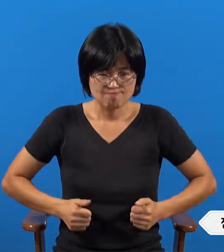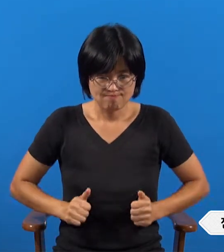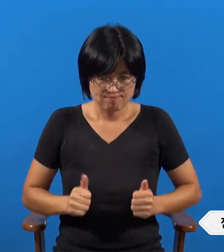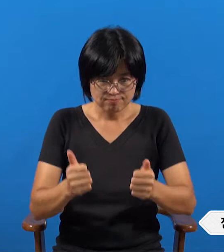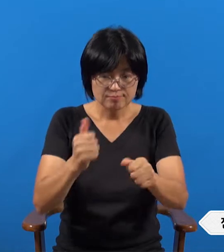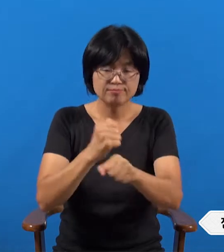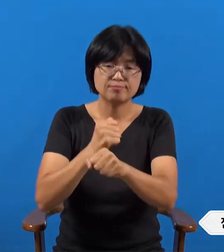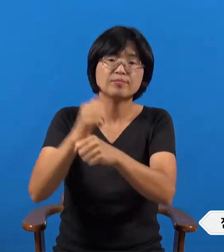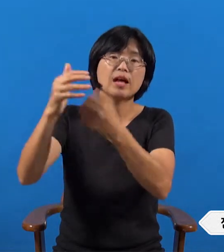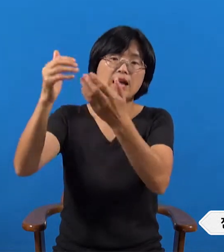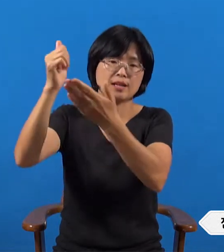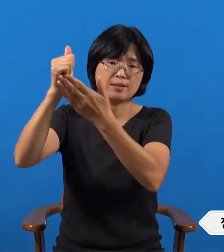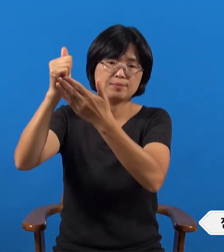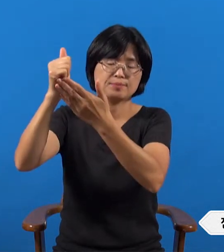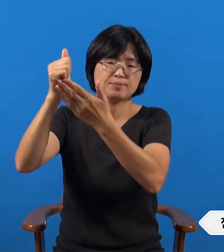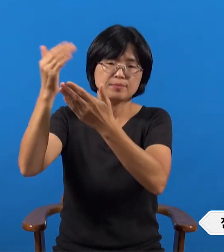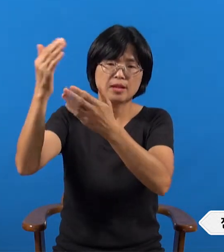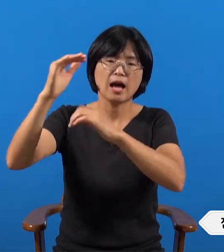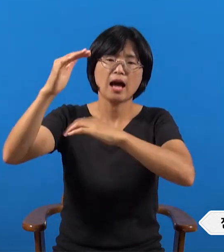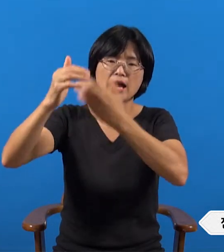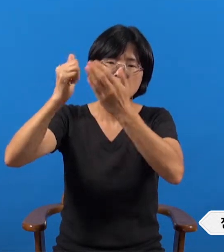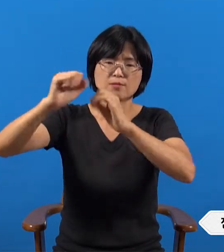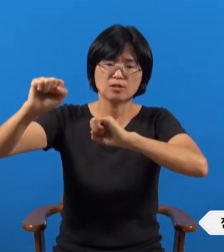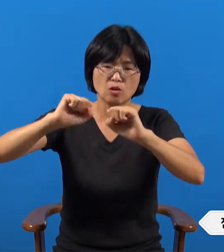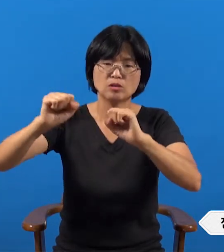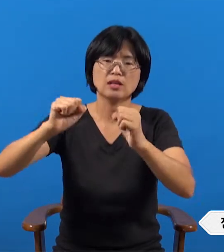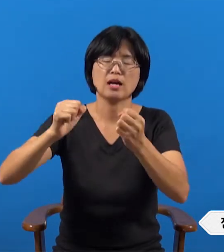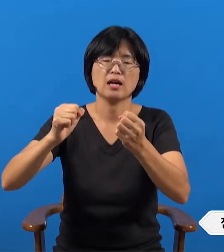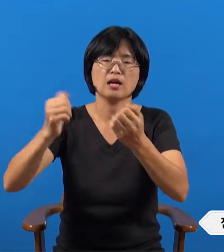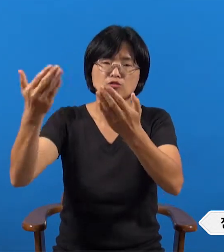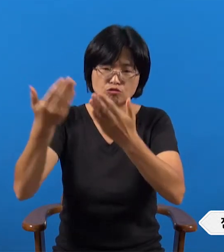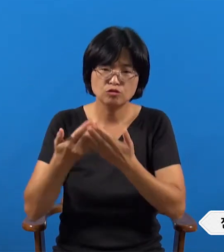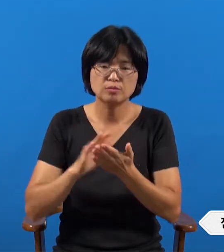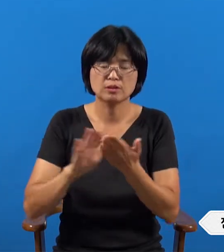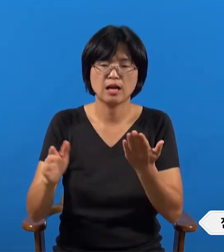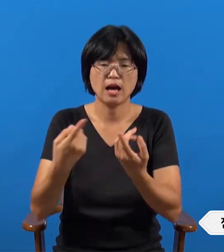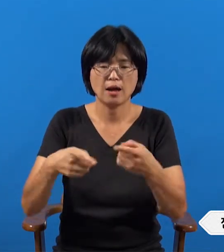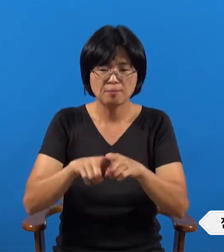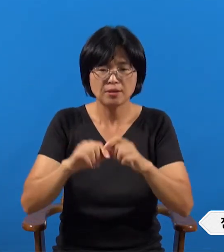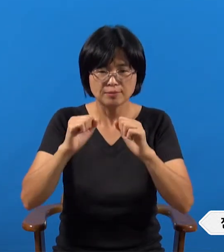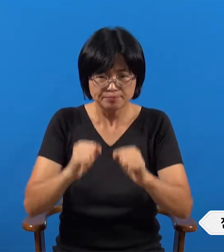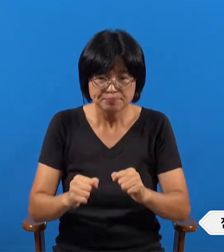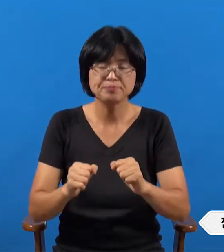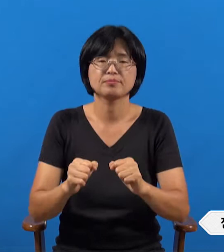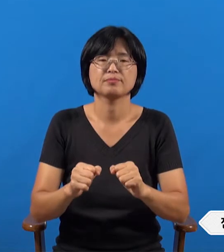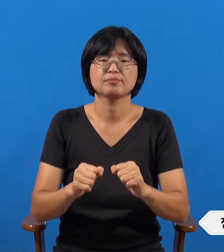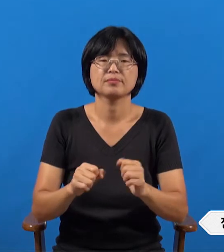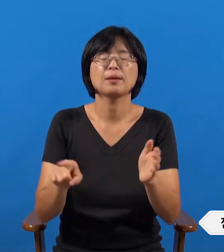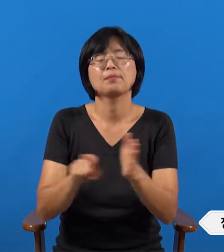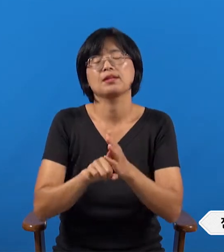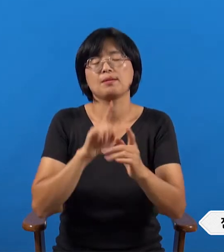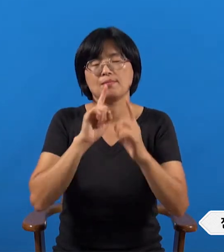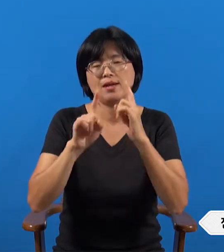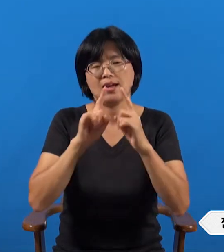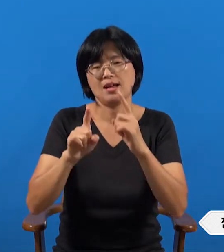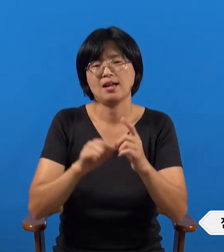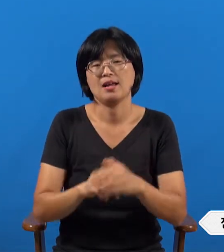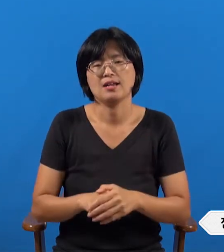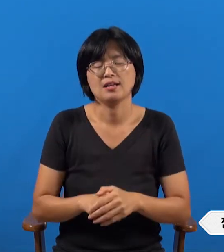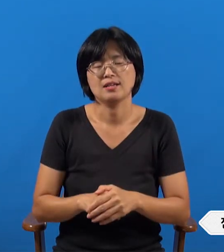하나님이십니다. 그분이 우리를 사랑하십니다. 하나님 역사하십니다. 하나님 우리와 함께